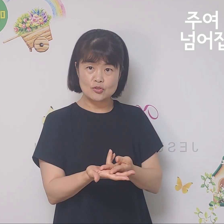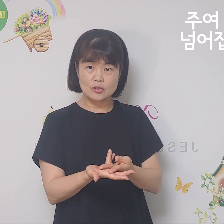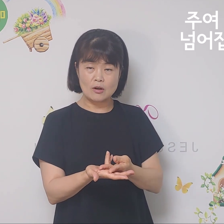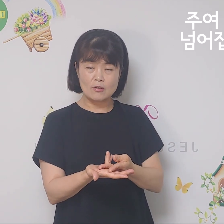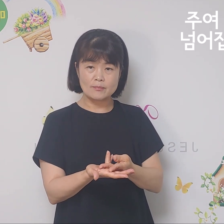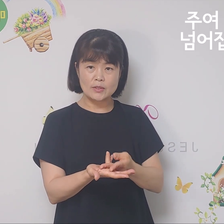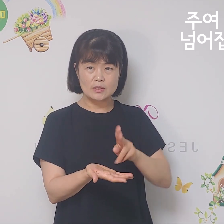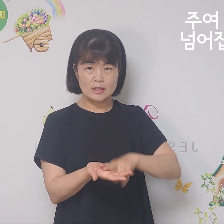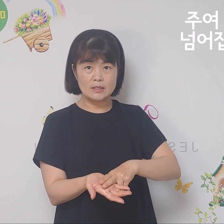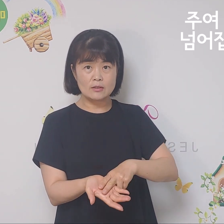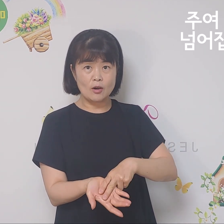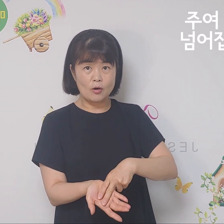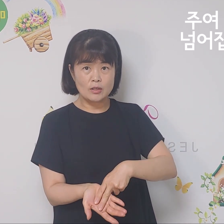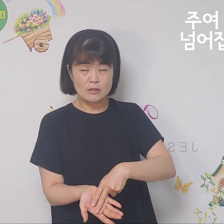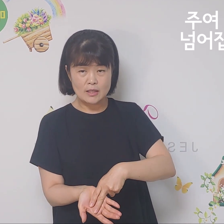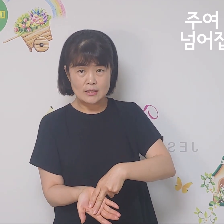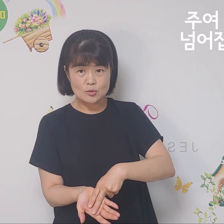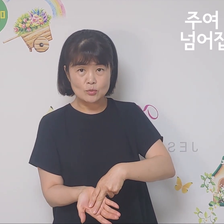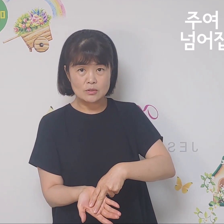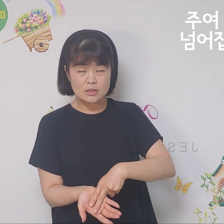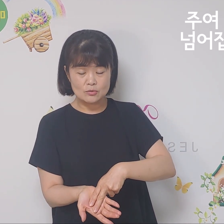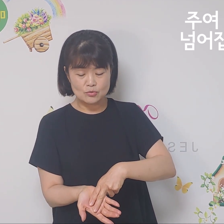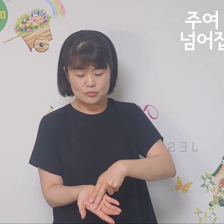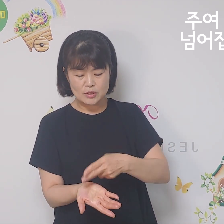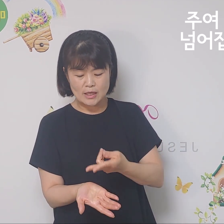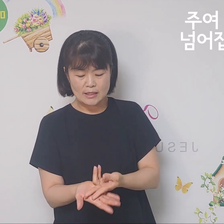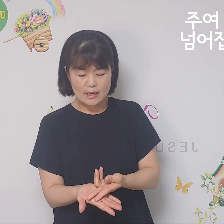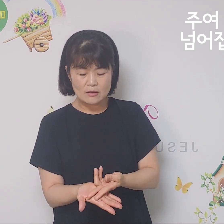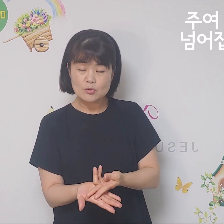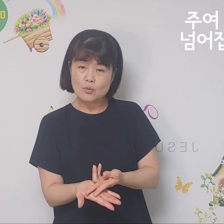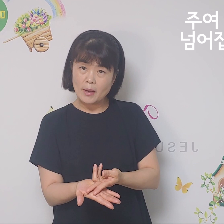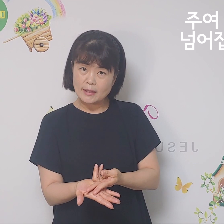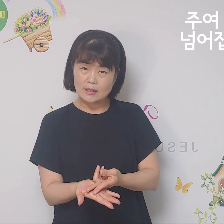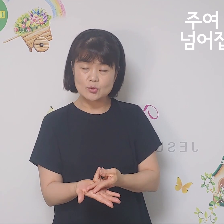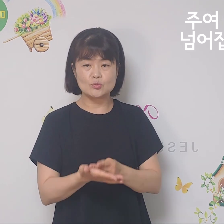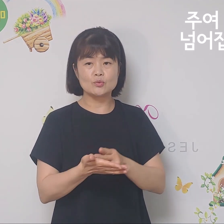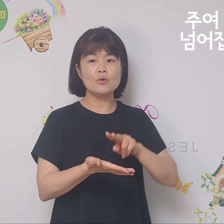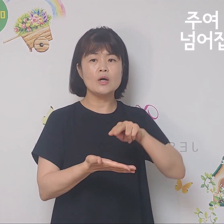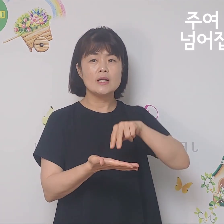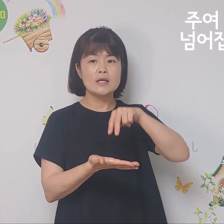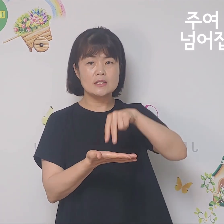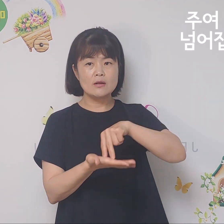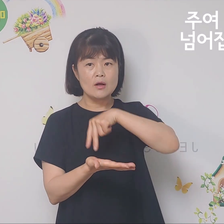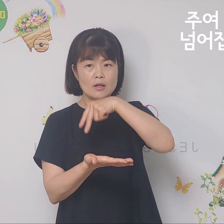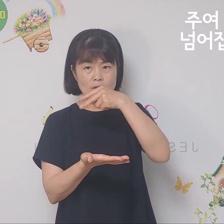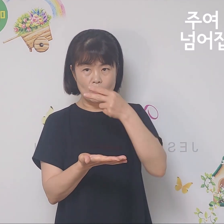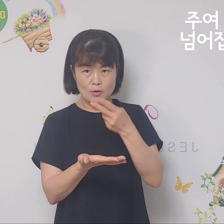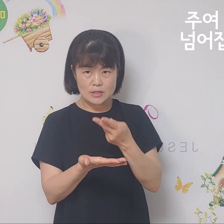뉘어주는 거. 근데 이렇게 하는 손등이 눕는 게 아니라요. 손바닥 쪽으로. 그래서